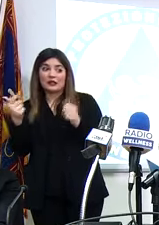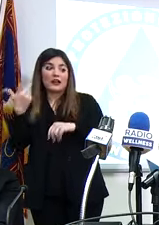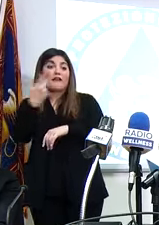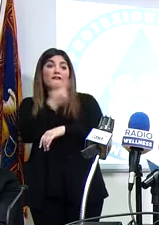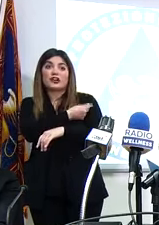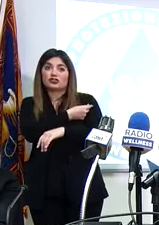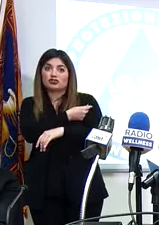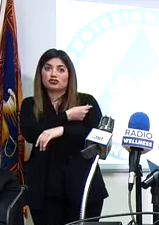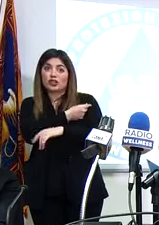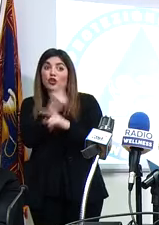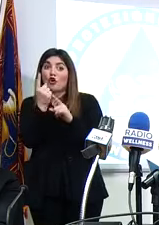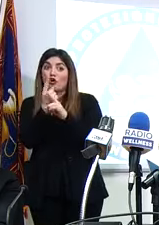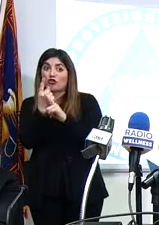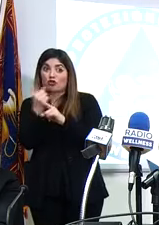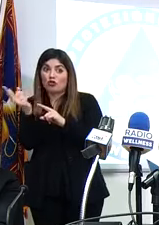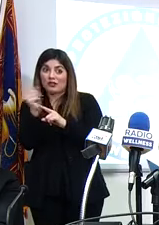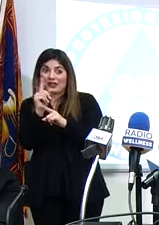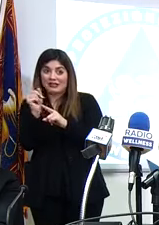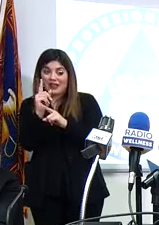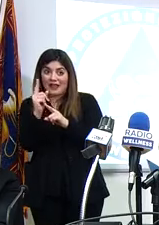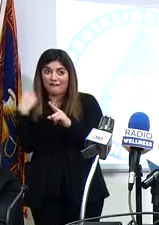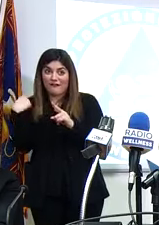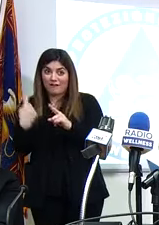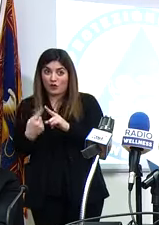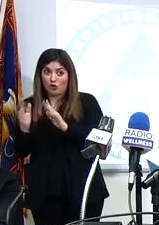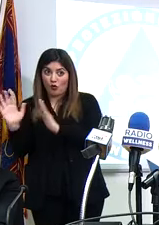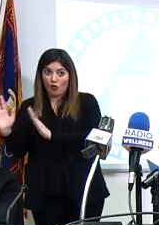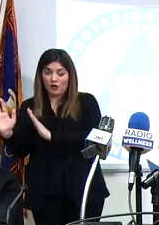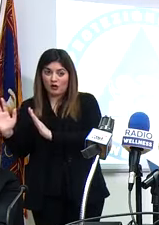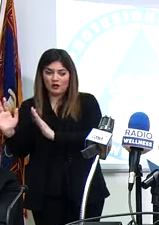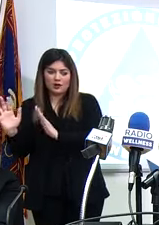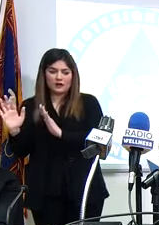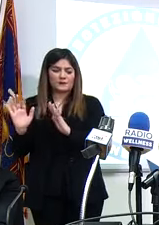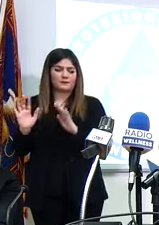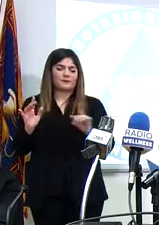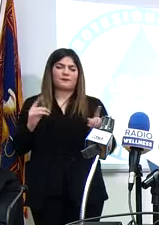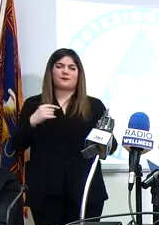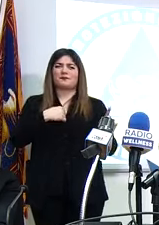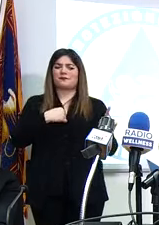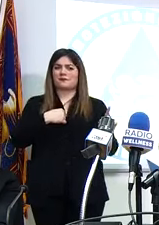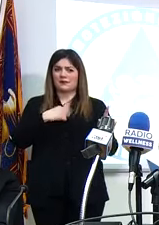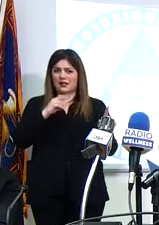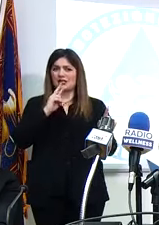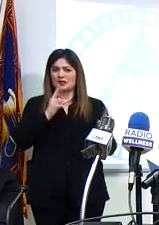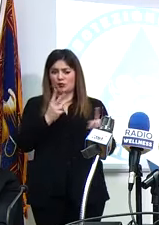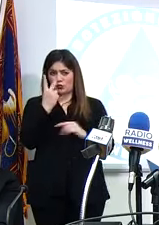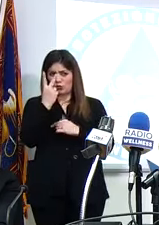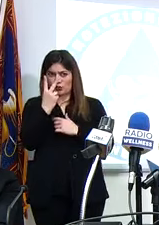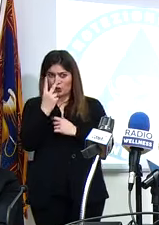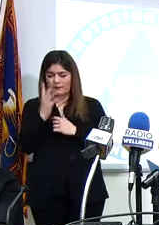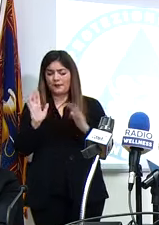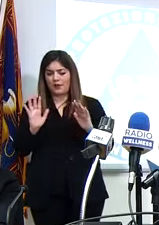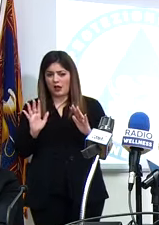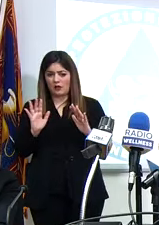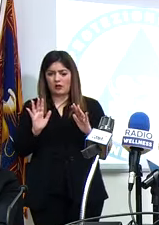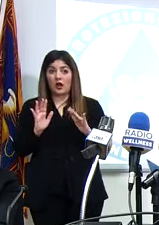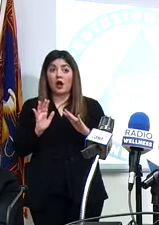fino a che non ne sapremo di più. Ecco, mi dà lo spunto per dire due cose. Uno, sicuramente non sono in